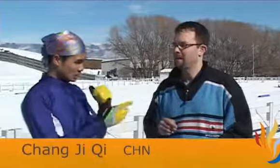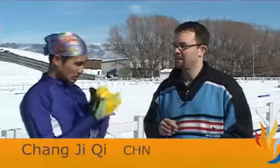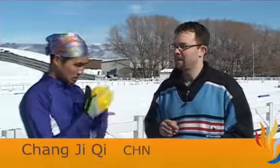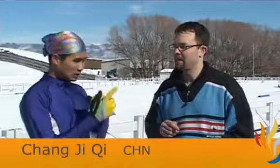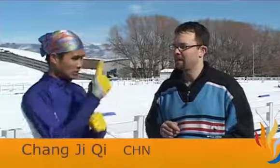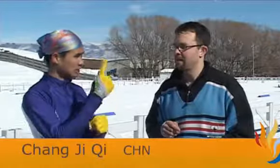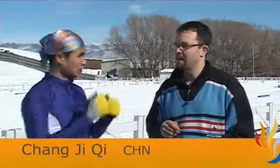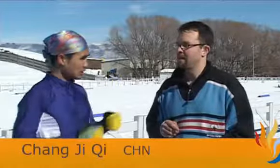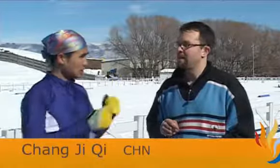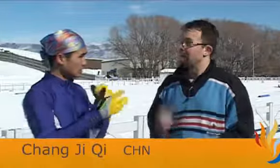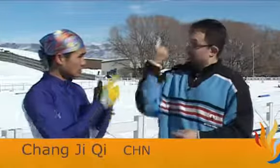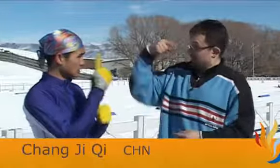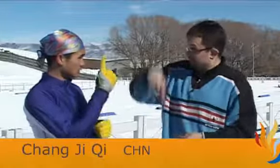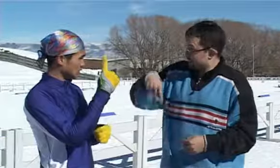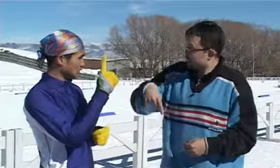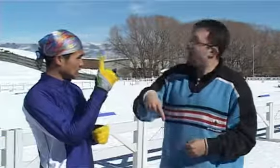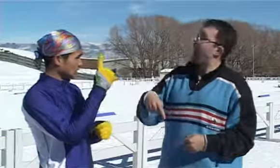Ja, es ist das erste Mal, dass ich jetzt hier bin.